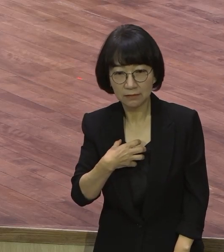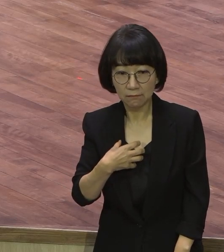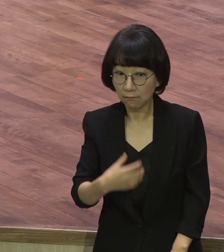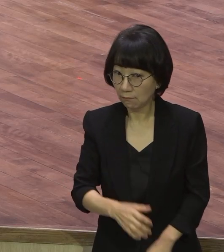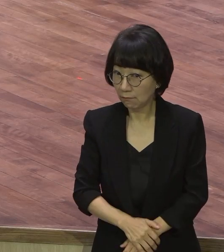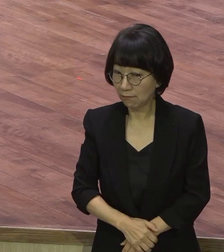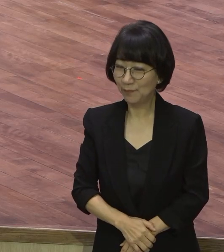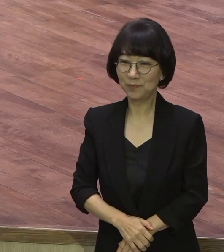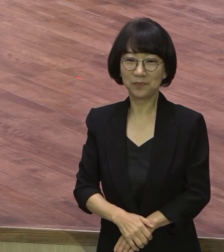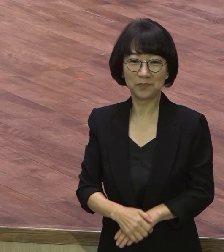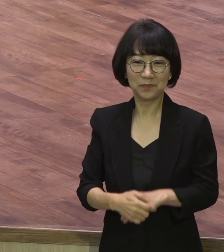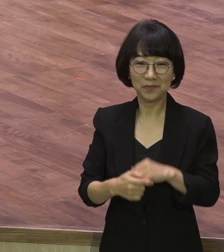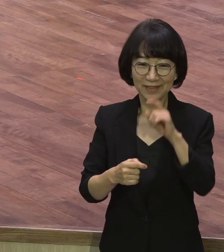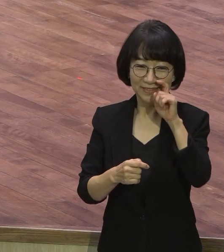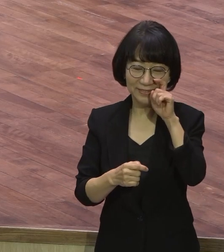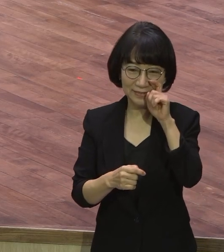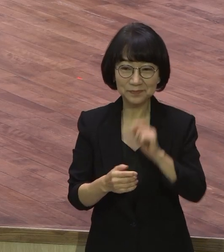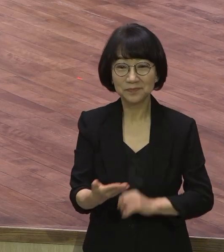형도 여러분